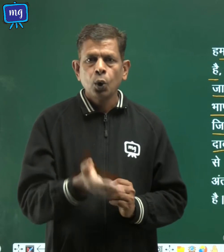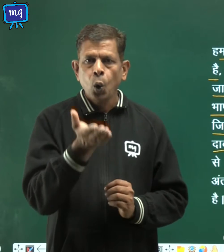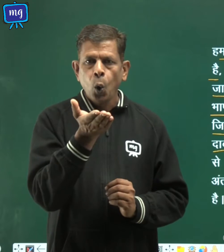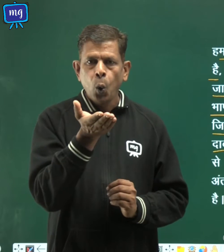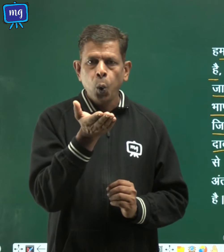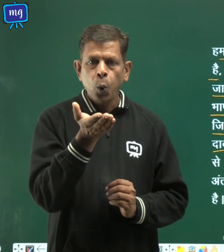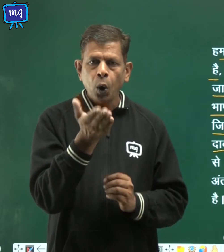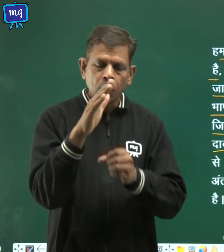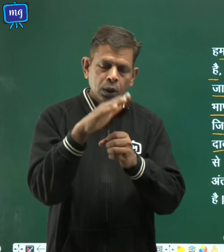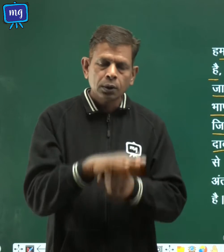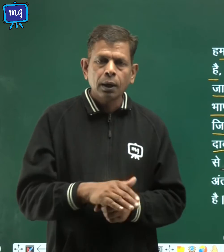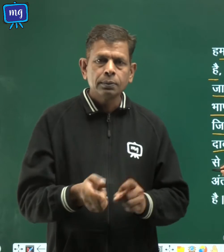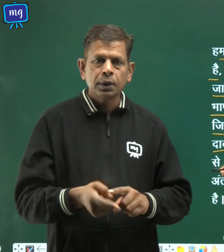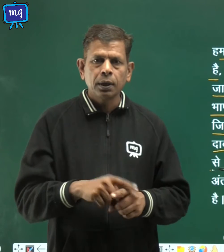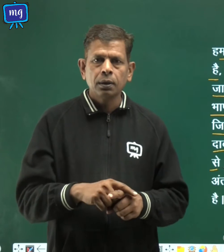वायु के दाब से